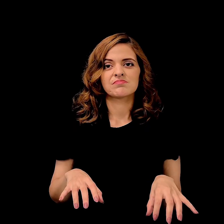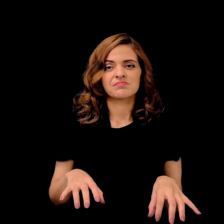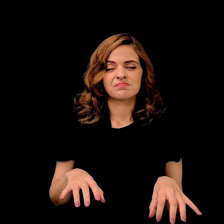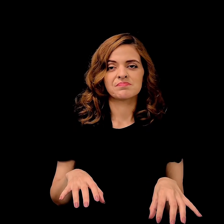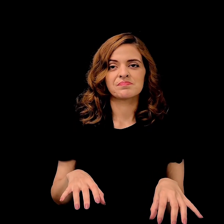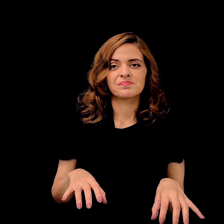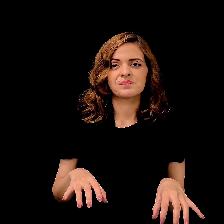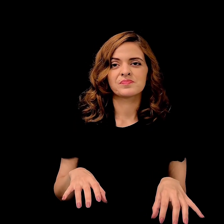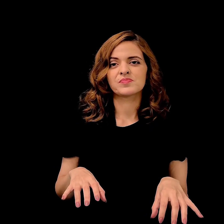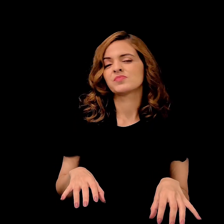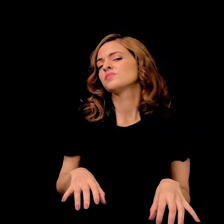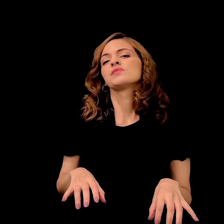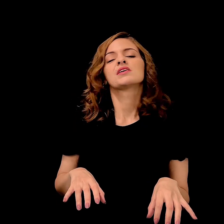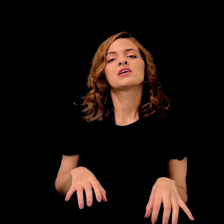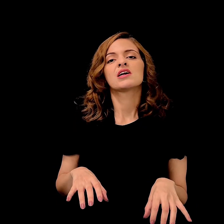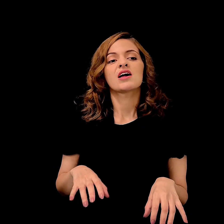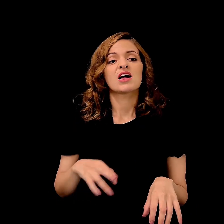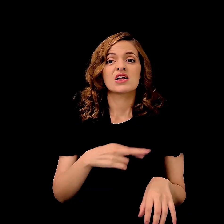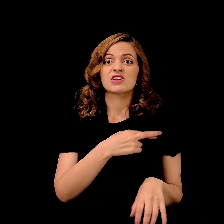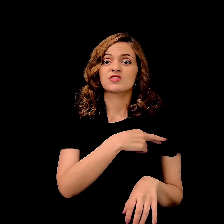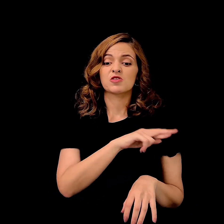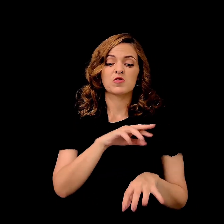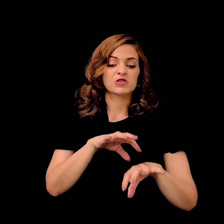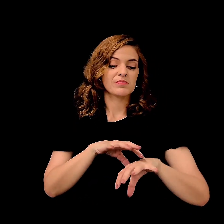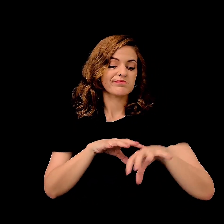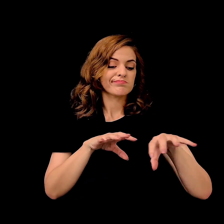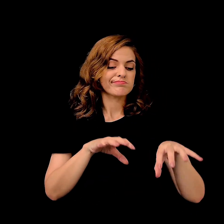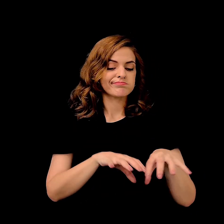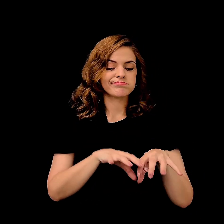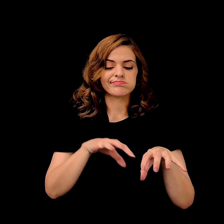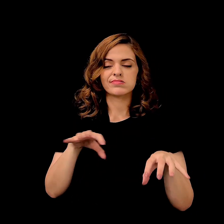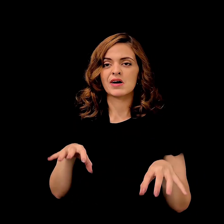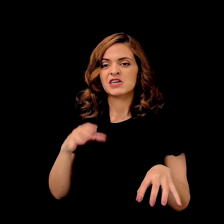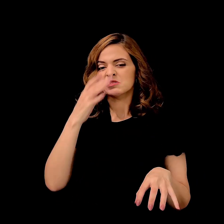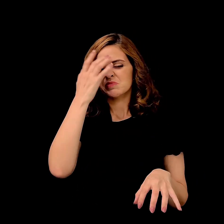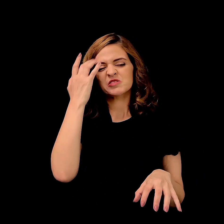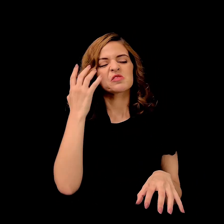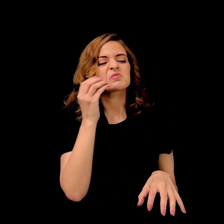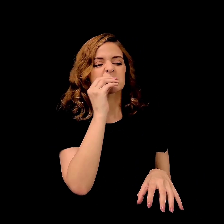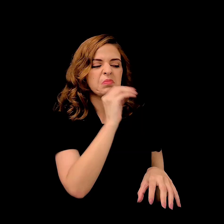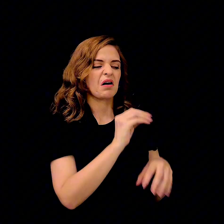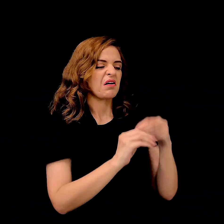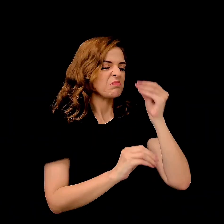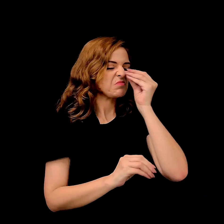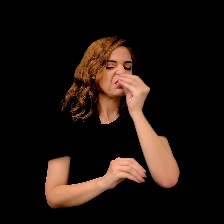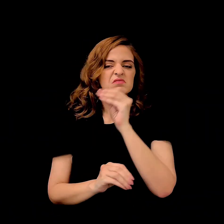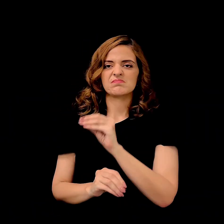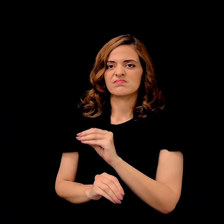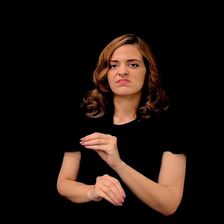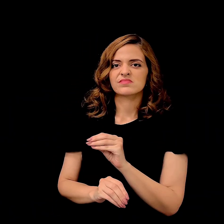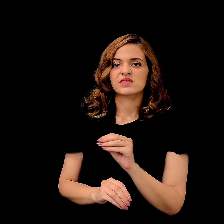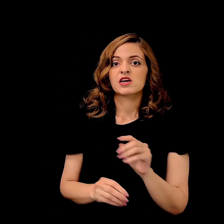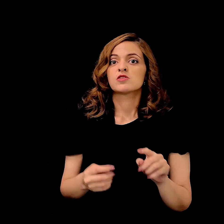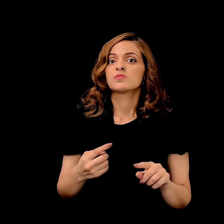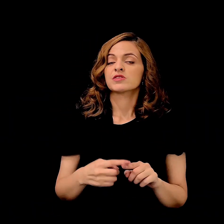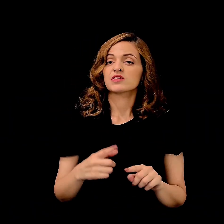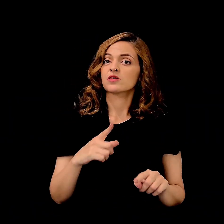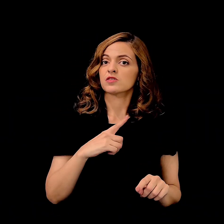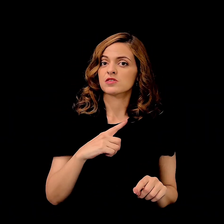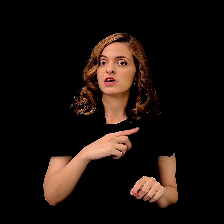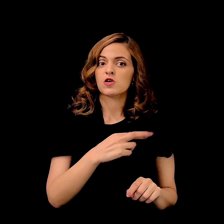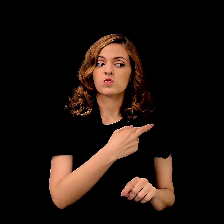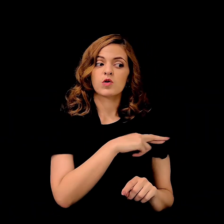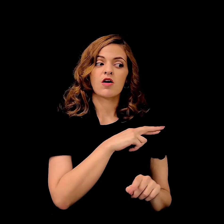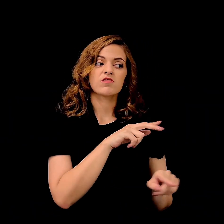A religião é que faz separação entre as pessoas, né? Porque se eu tenho uma religião e você tem